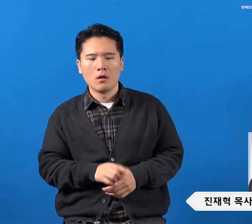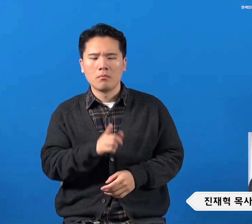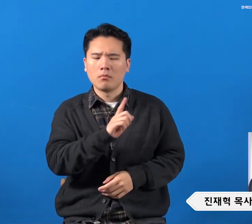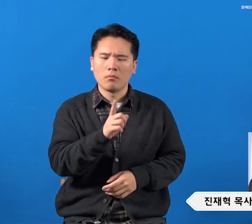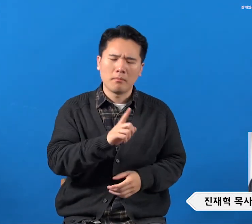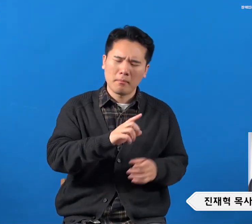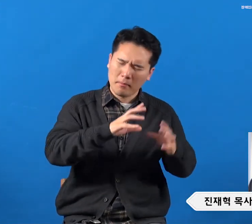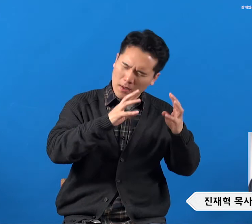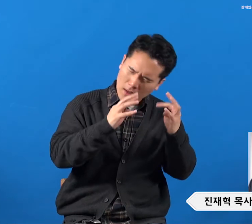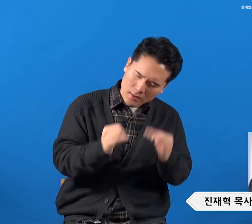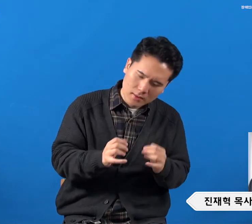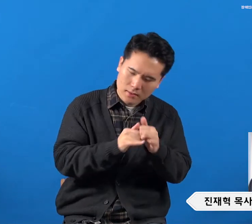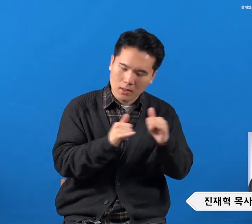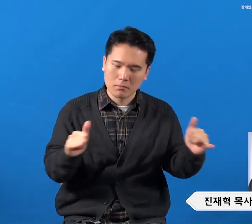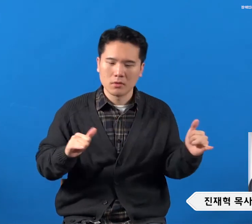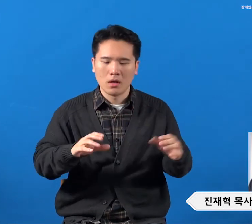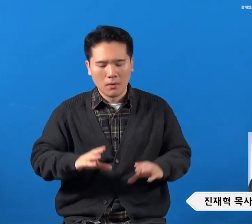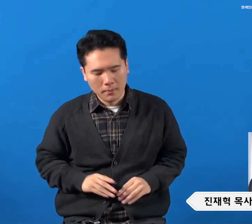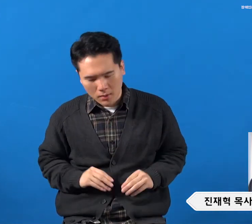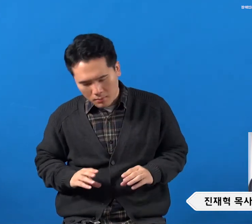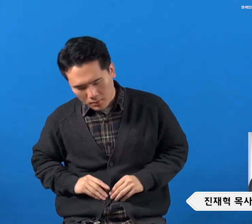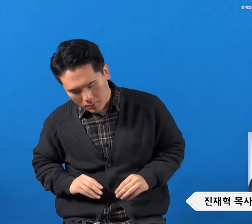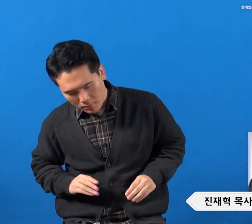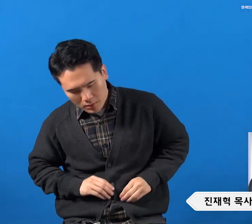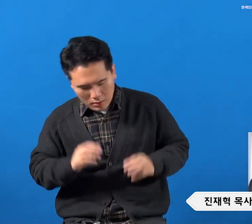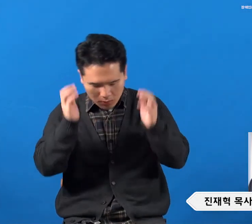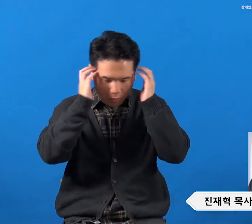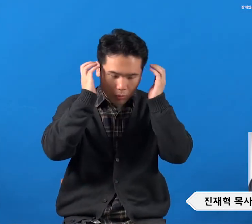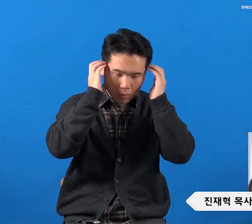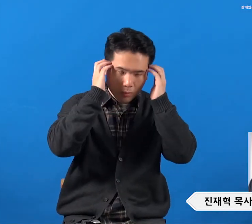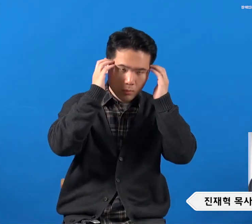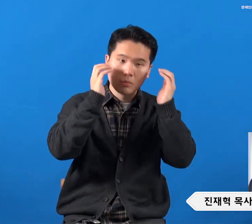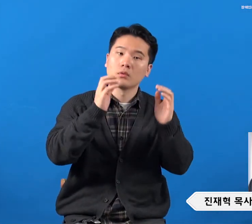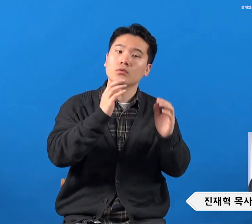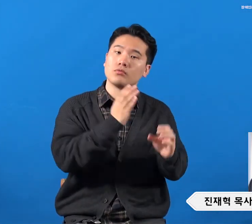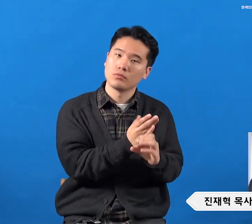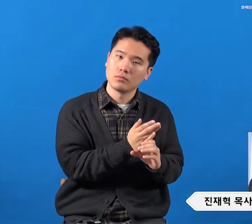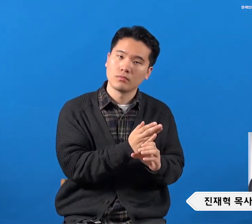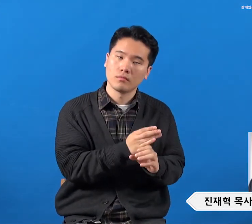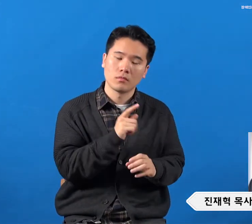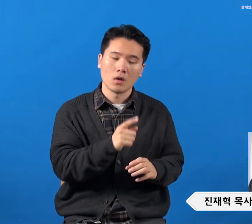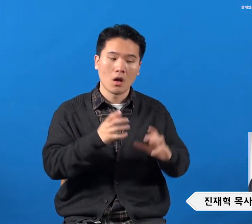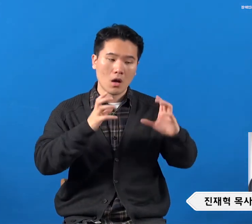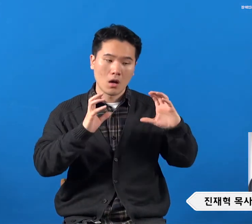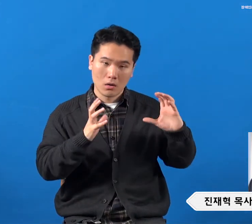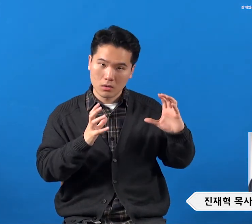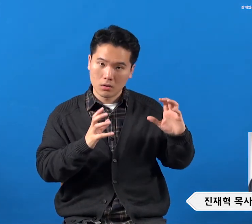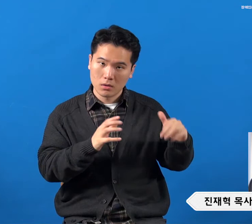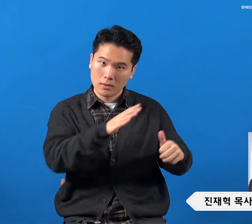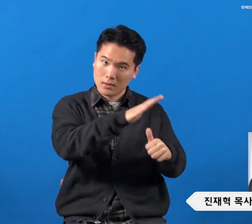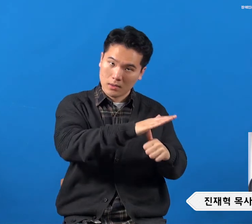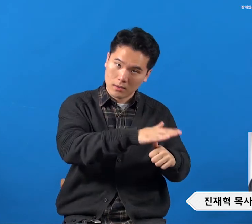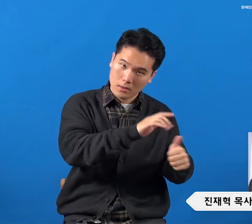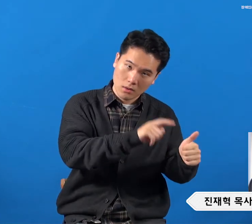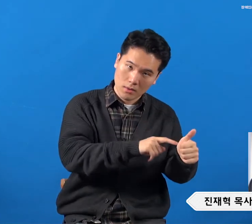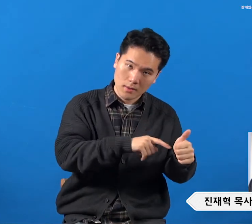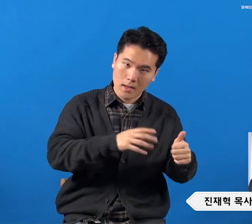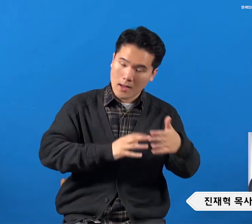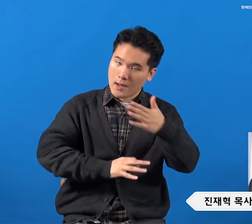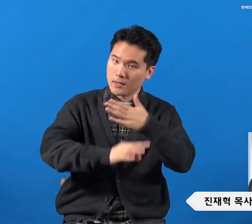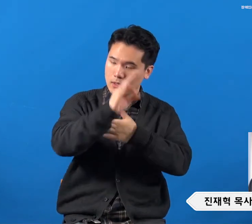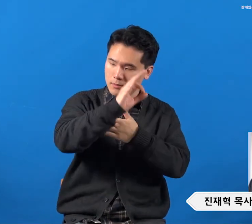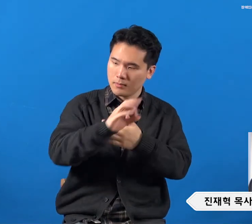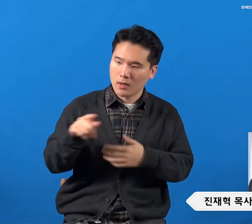고통을 겪었는지 모릅니다. 그런데 한 소년이 이른 아침 그 마을에 유일하게 존재하는